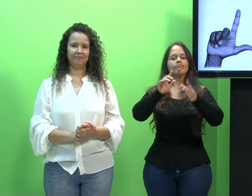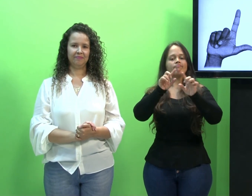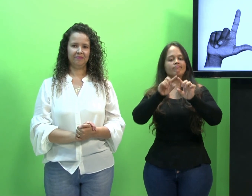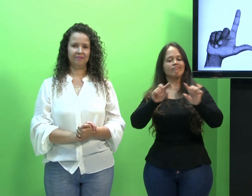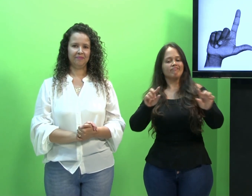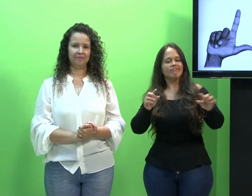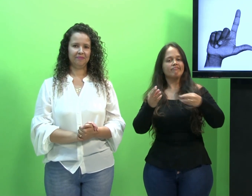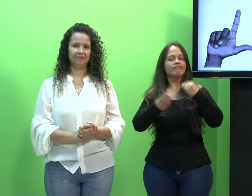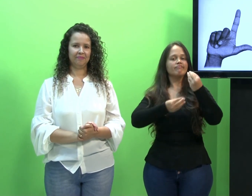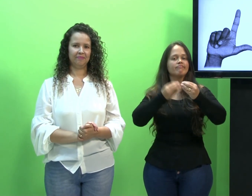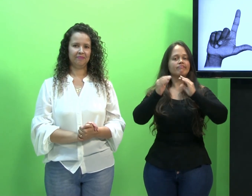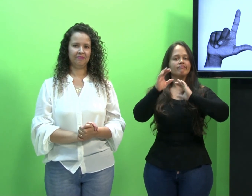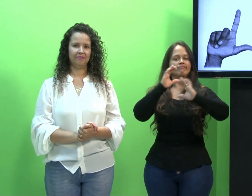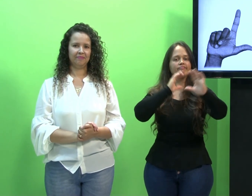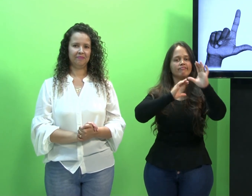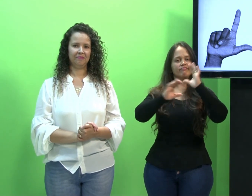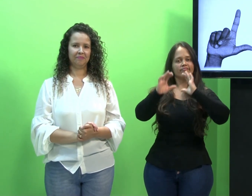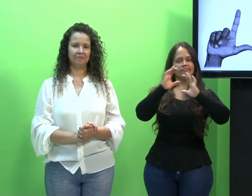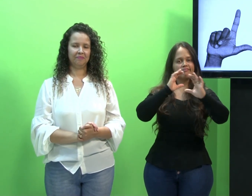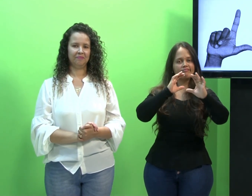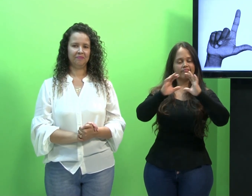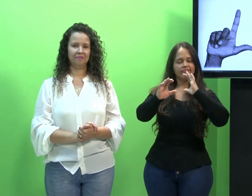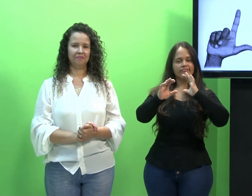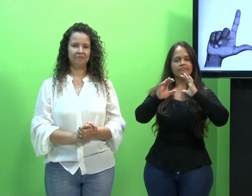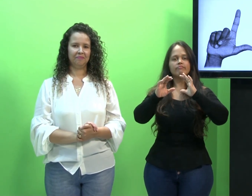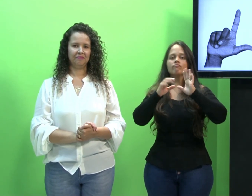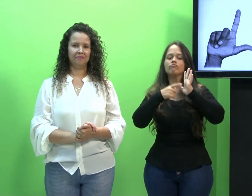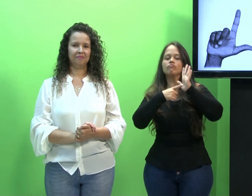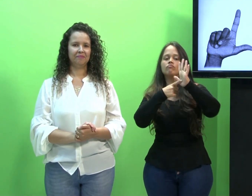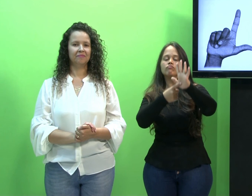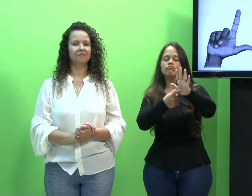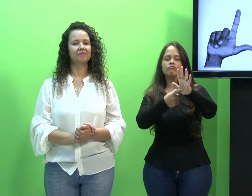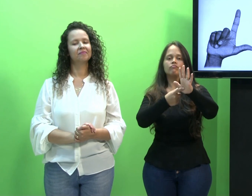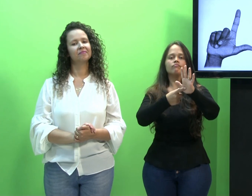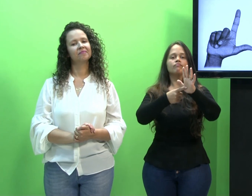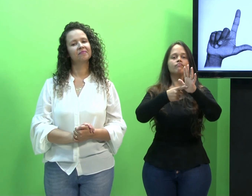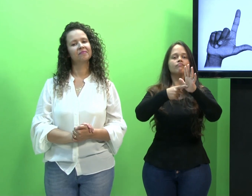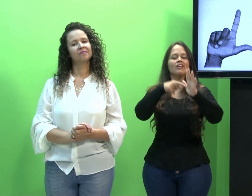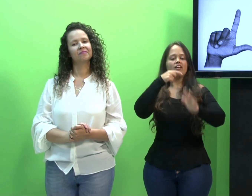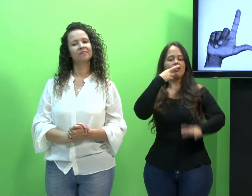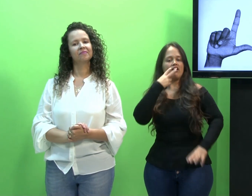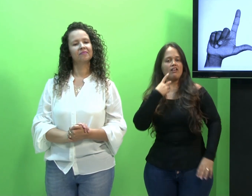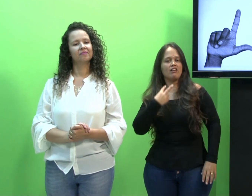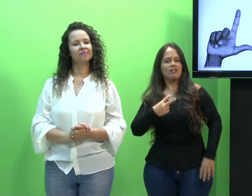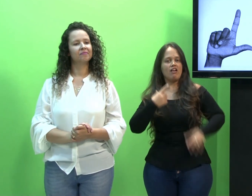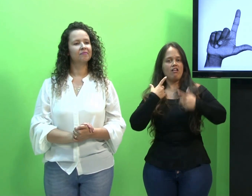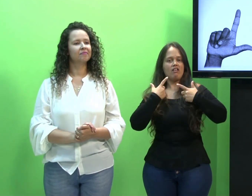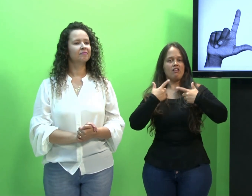forma de comunicação e expressão em que o sistema linguístico de